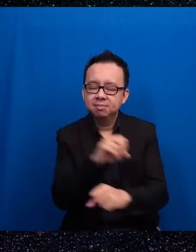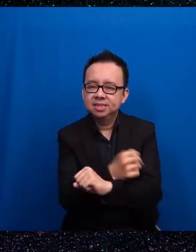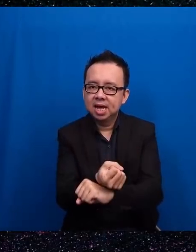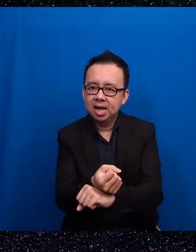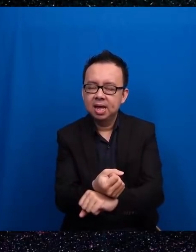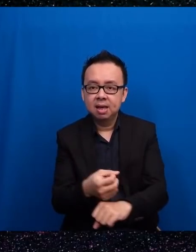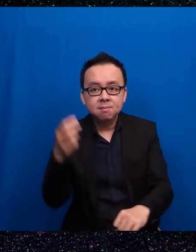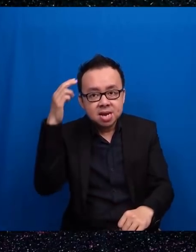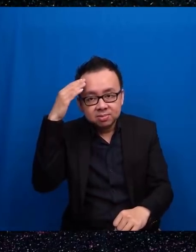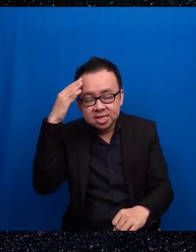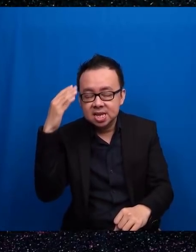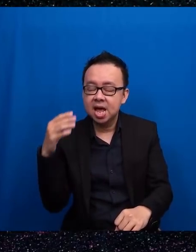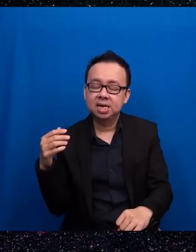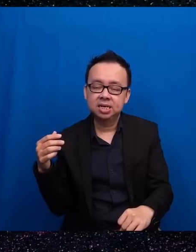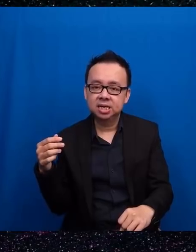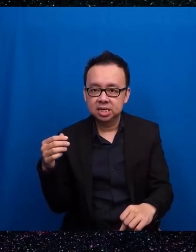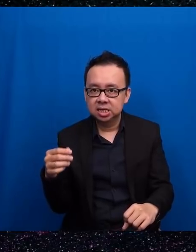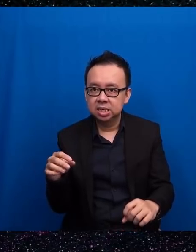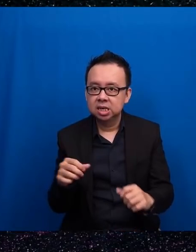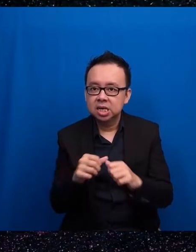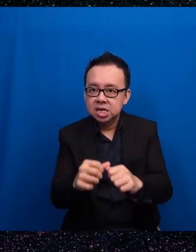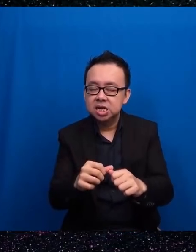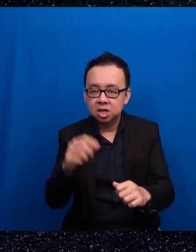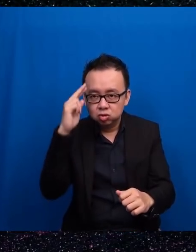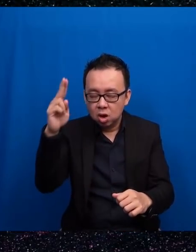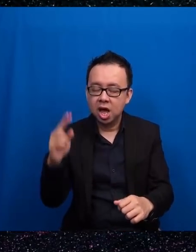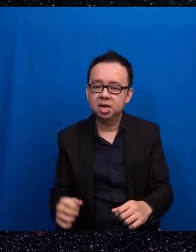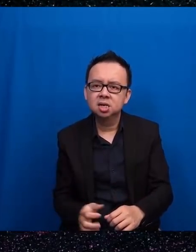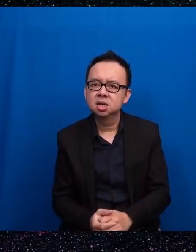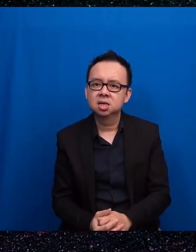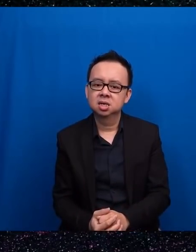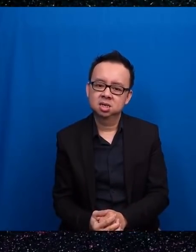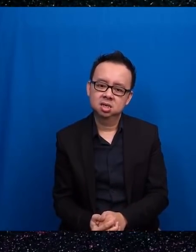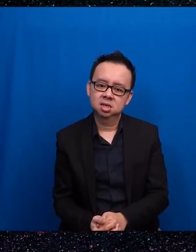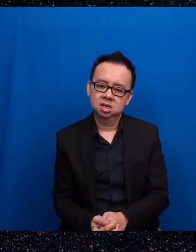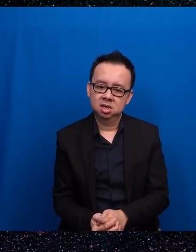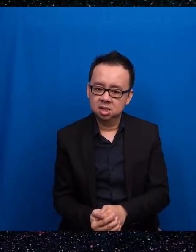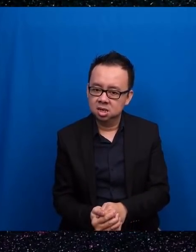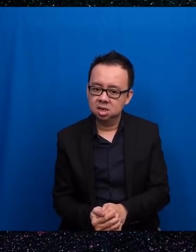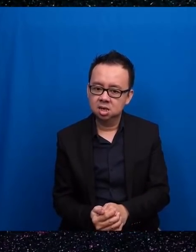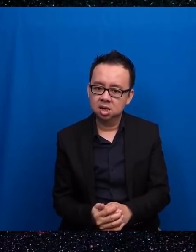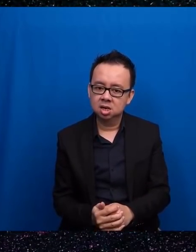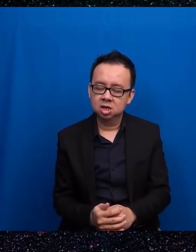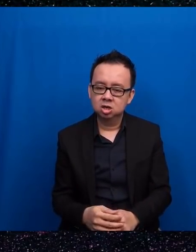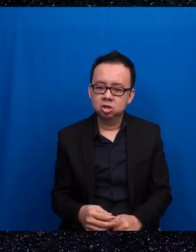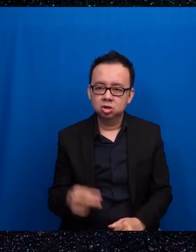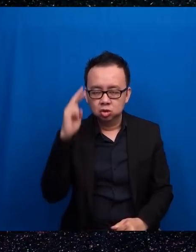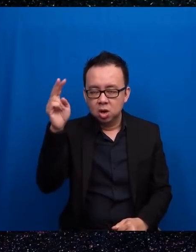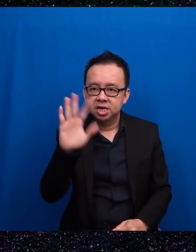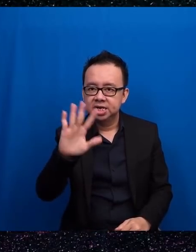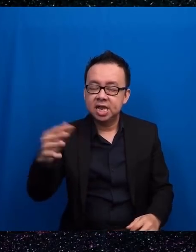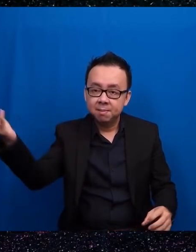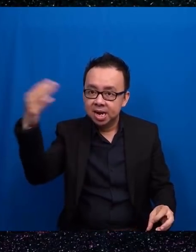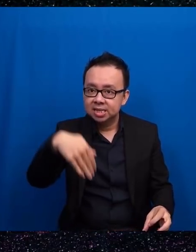ini, kita tidak bisa berbuah di musim yang kemudian. Tolong dipahami, Tuhan tidak mendatangkan,